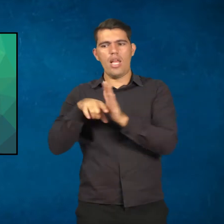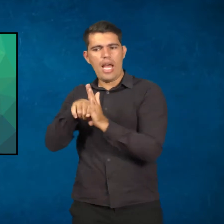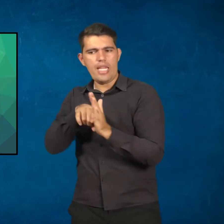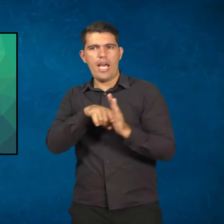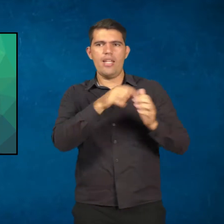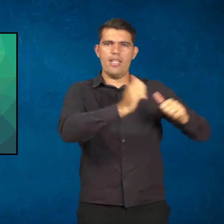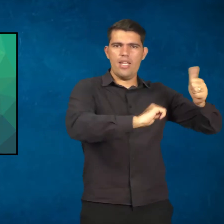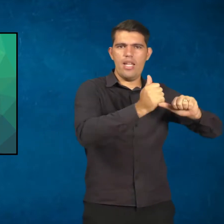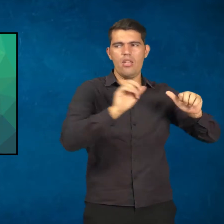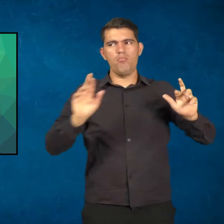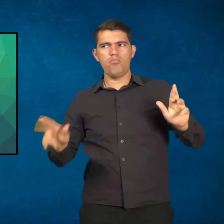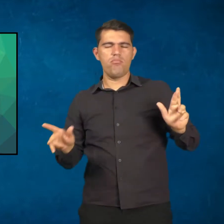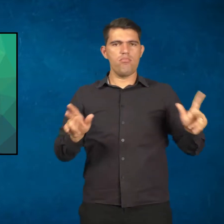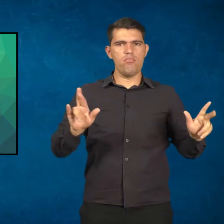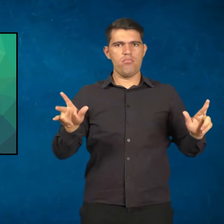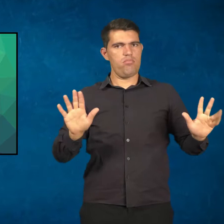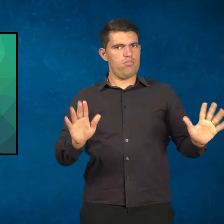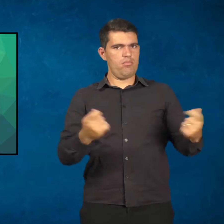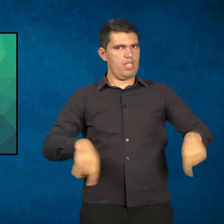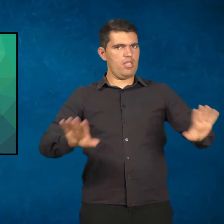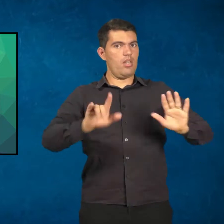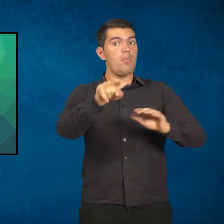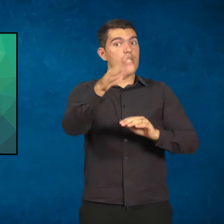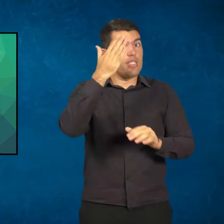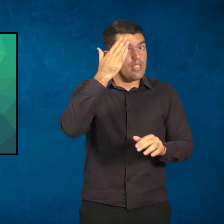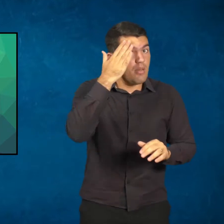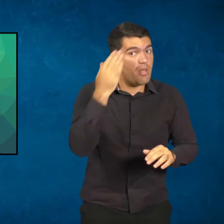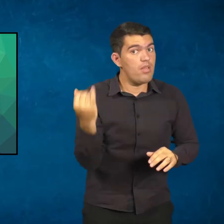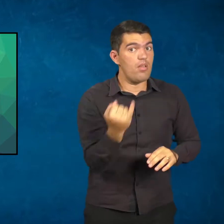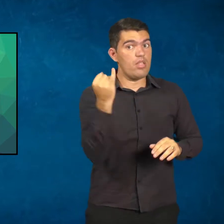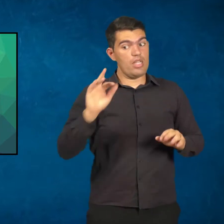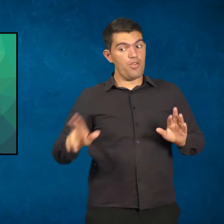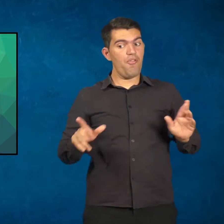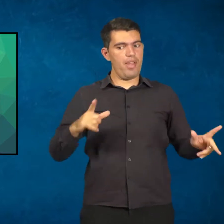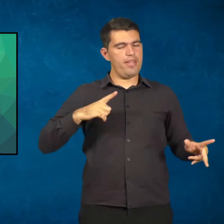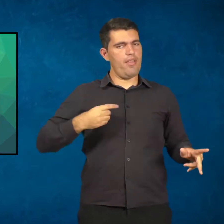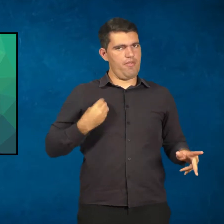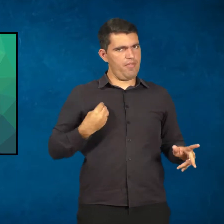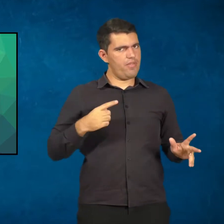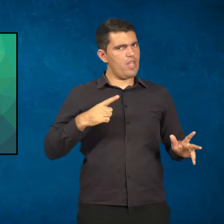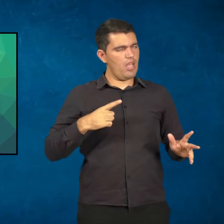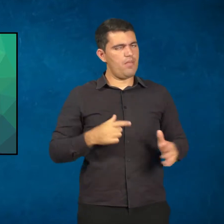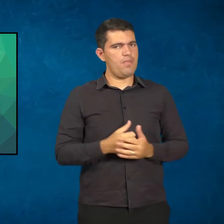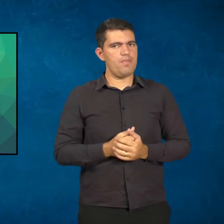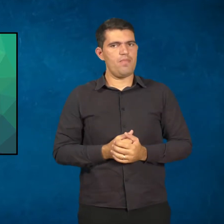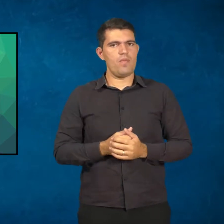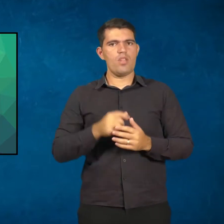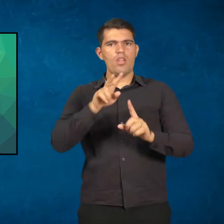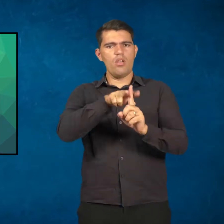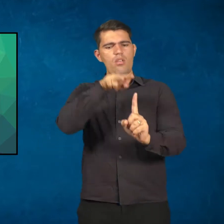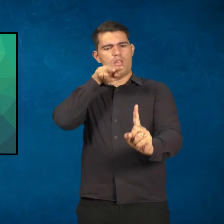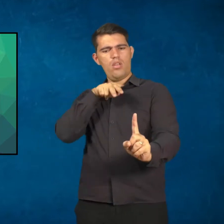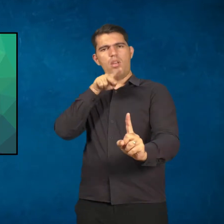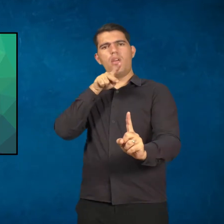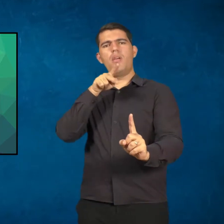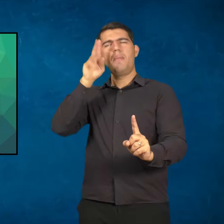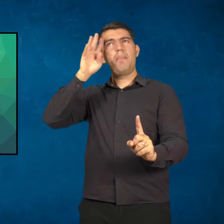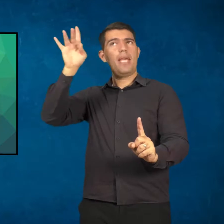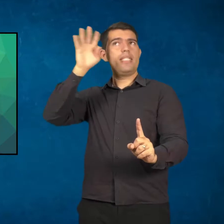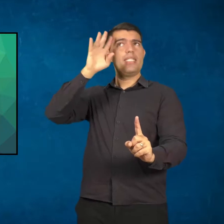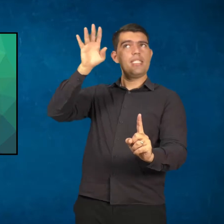e avaliação, mas é importante que vocês saibam que essa diferença existe. Na perspectiva de